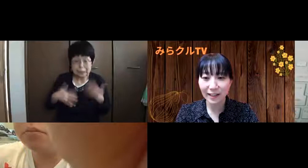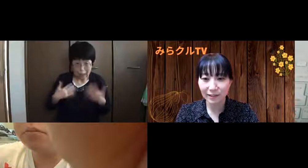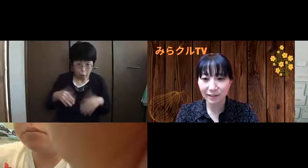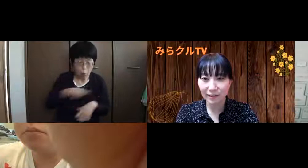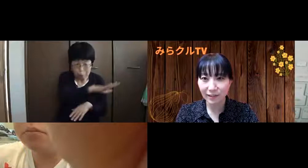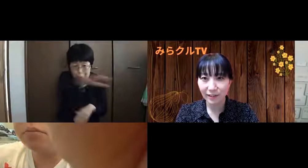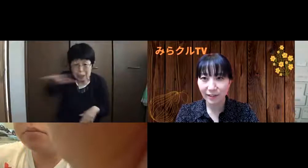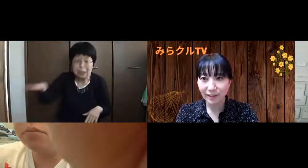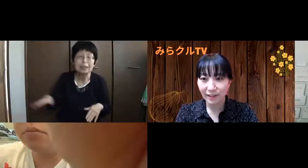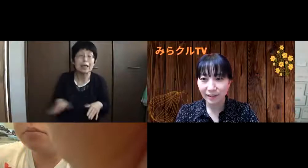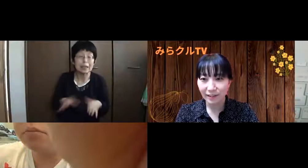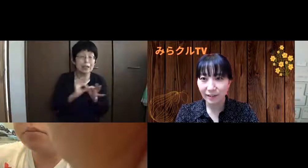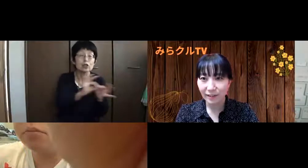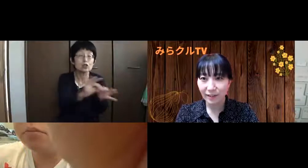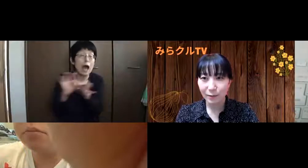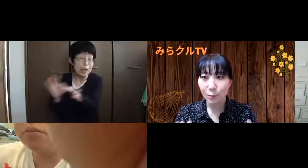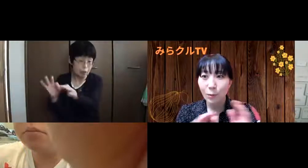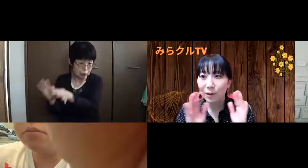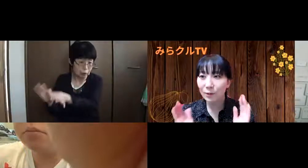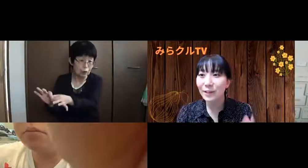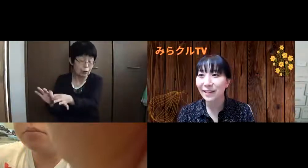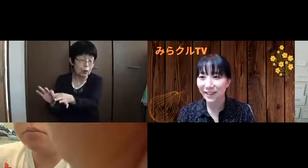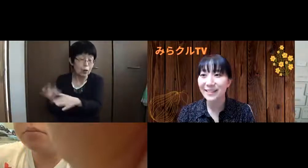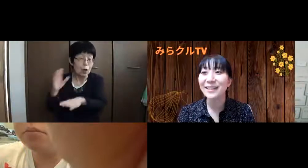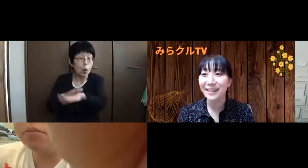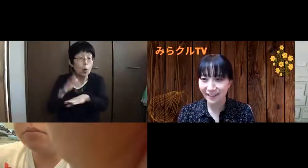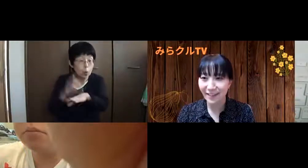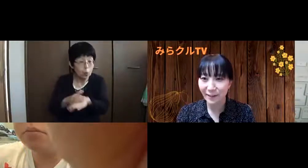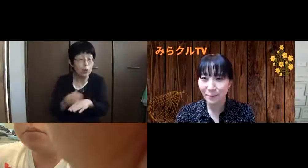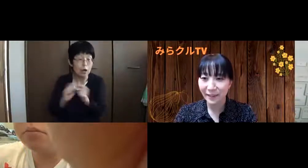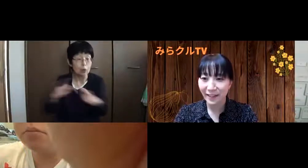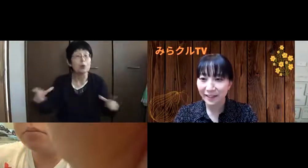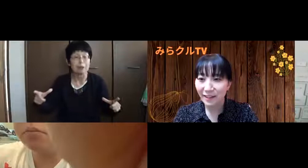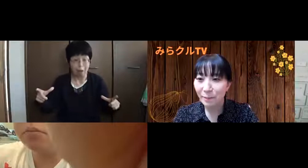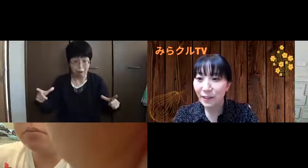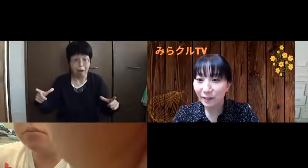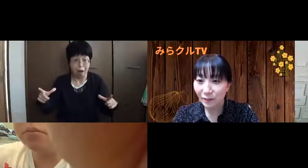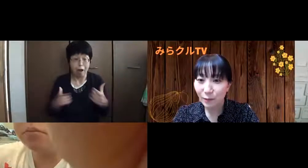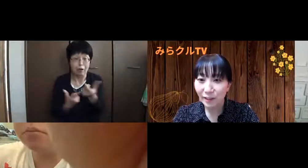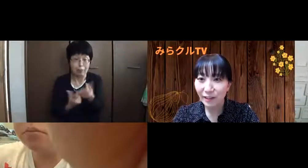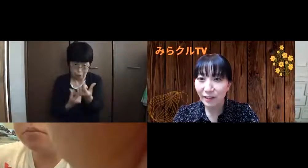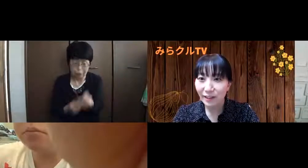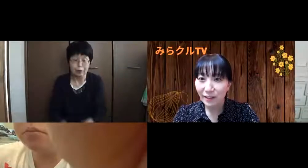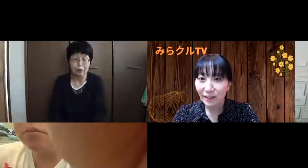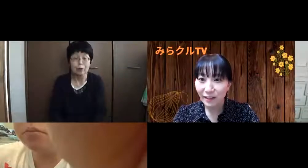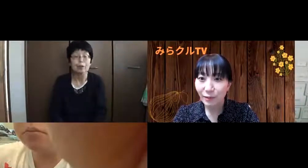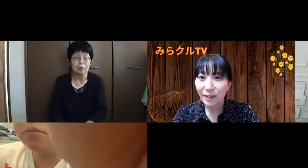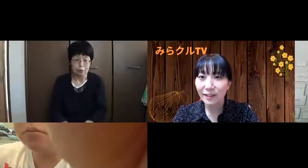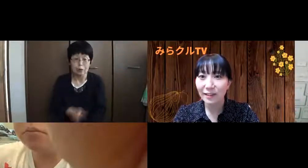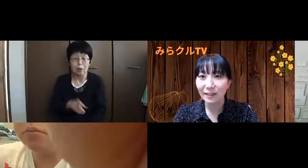るその方法が増えたわけじゃないですか。だからやっぱりこうやっていろんな方が